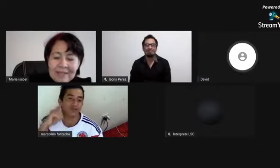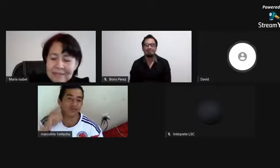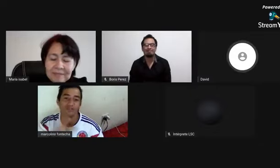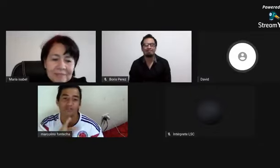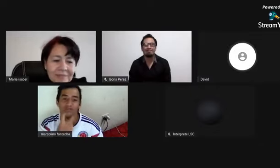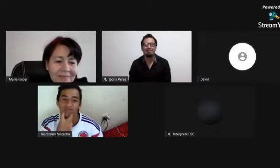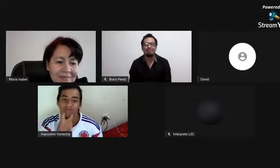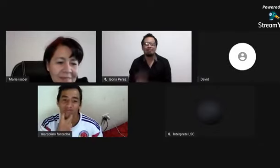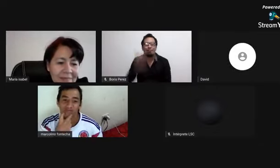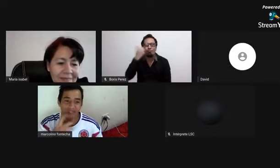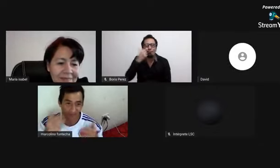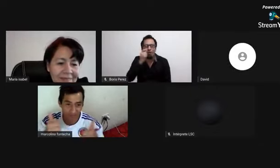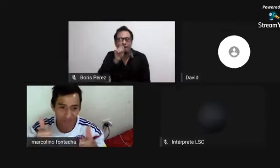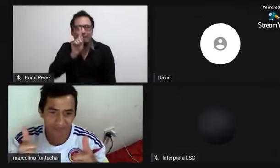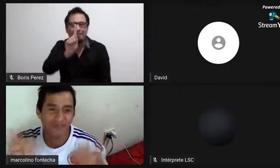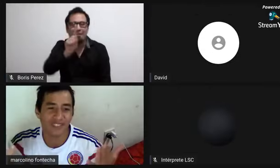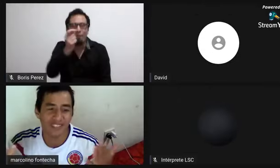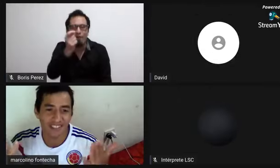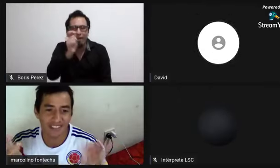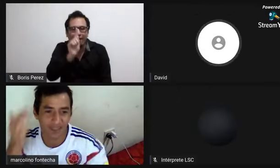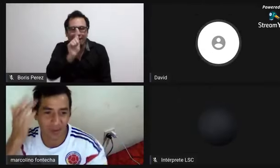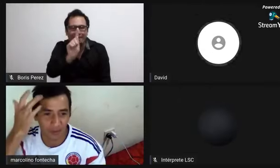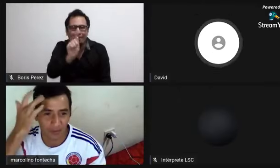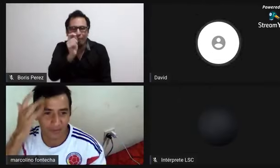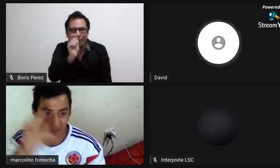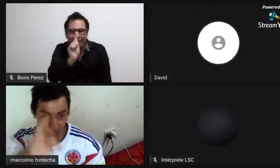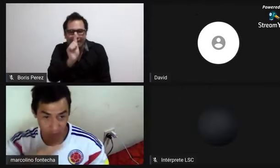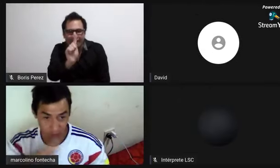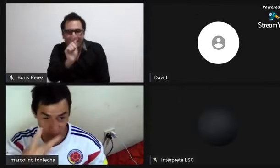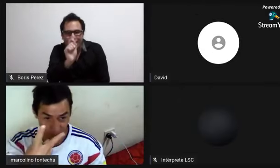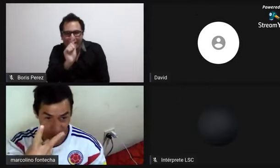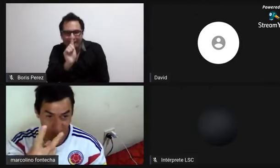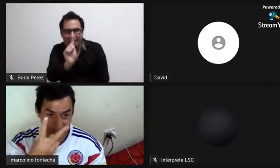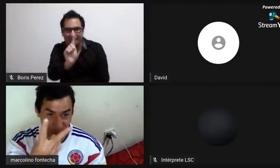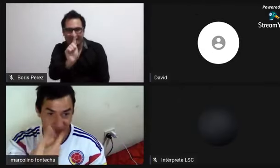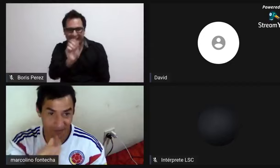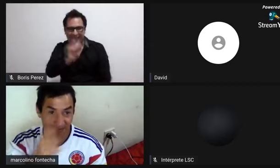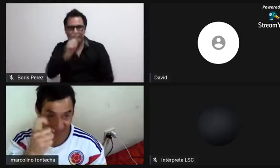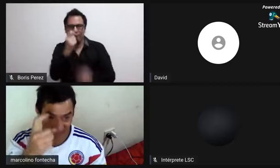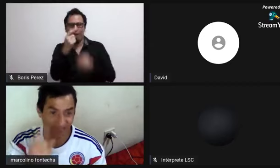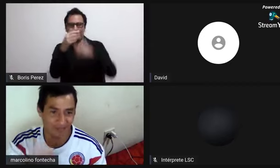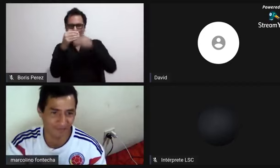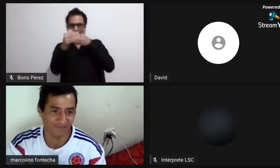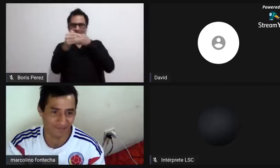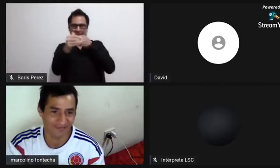Hola, buenas tardes. Esta es mi seña.